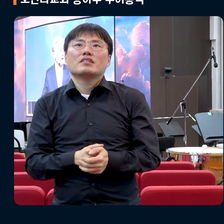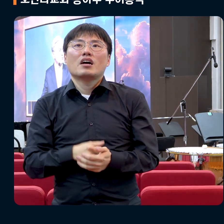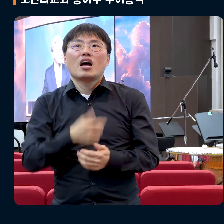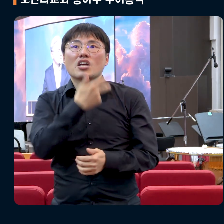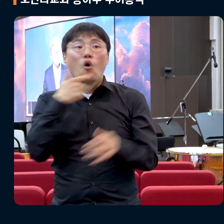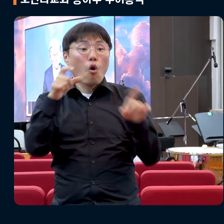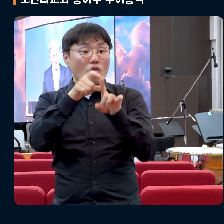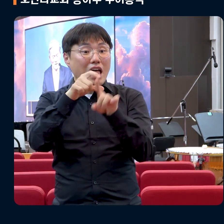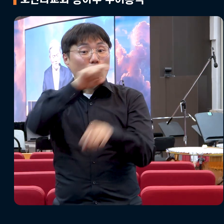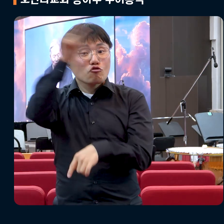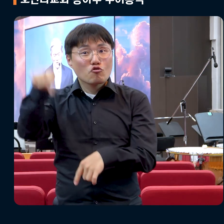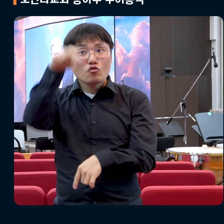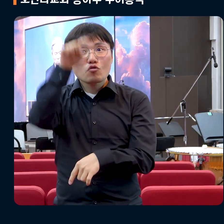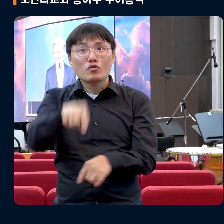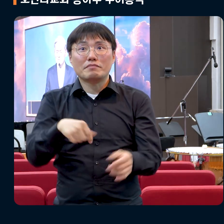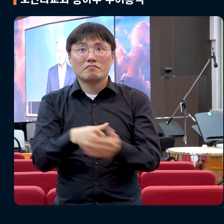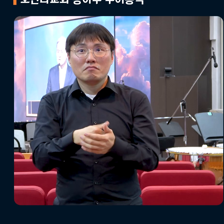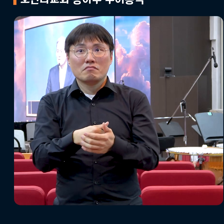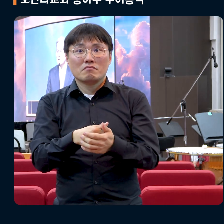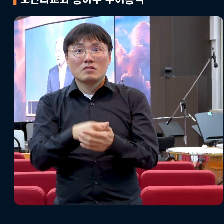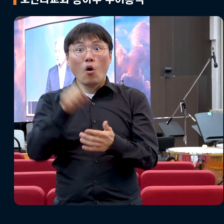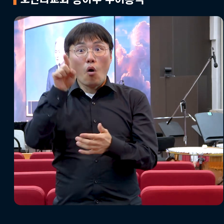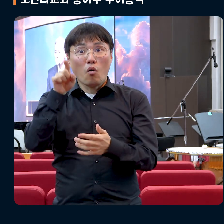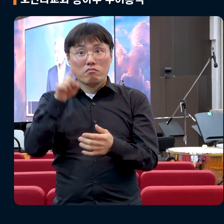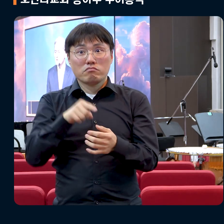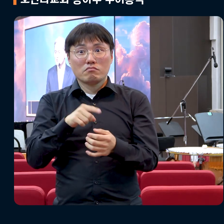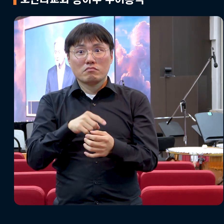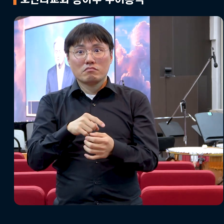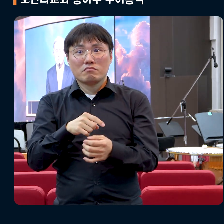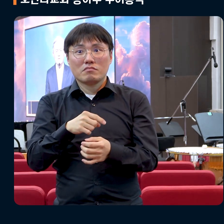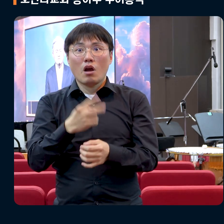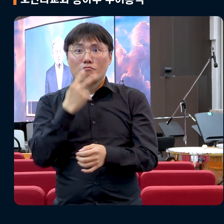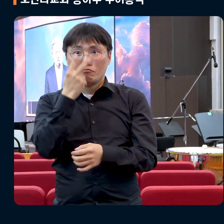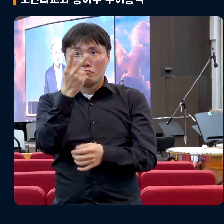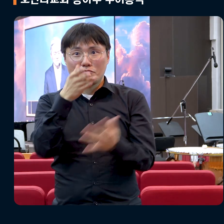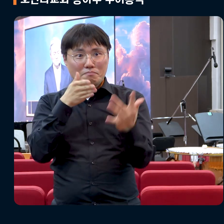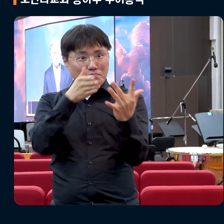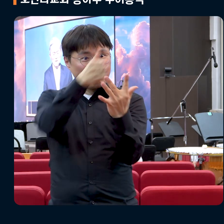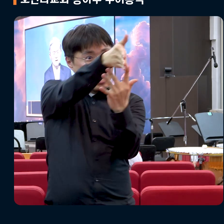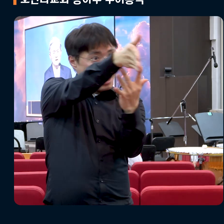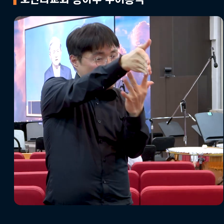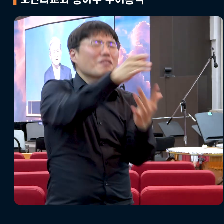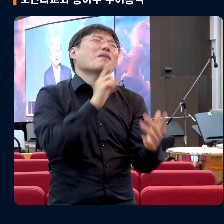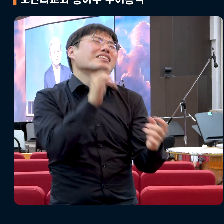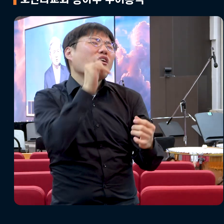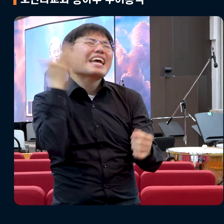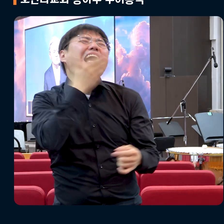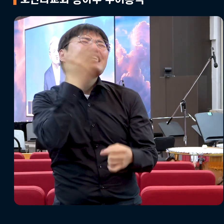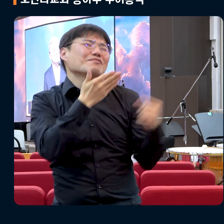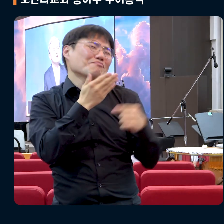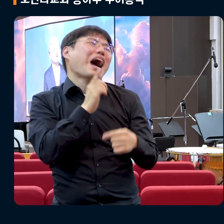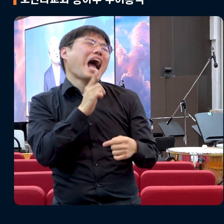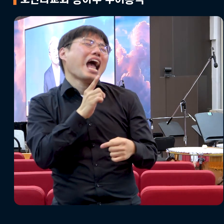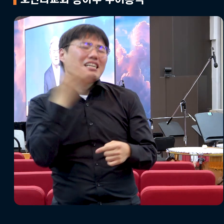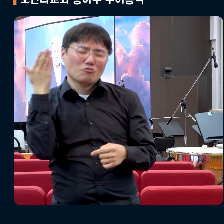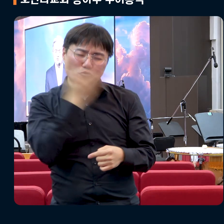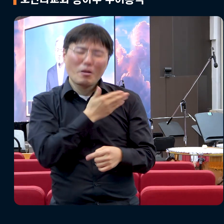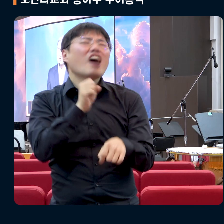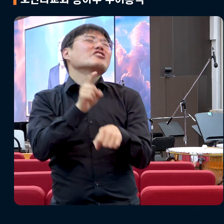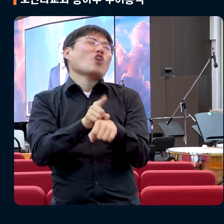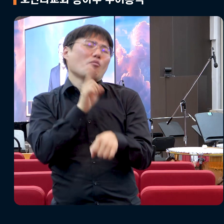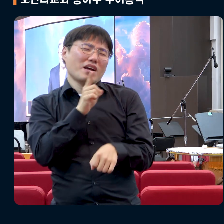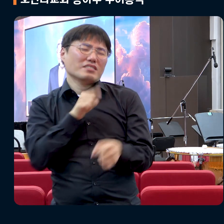영어 단어 가운데 transparency라고 하는 단어가 있습니다. transparency.